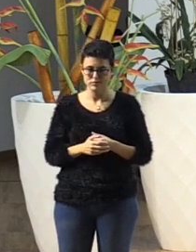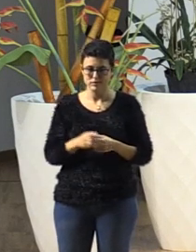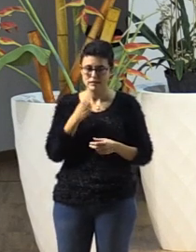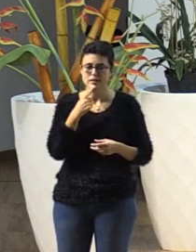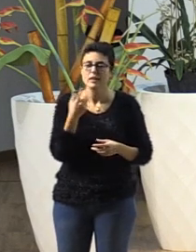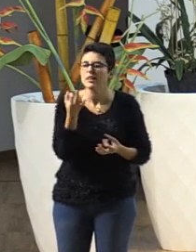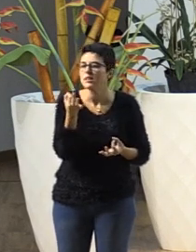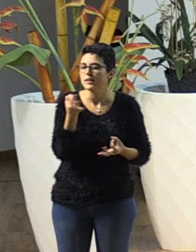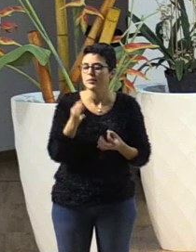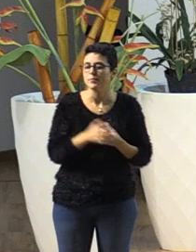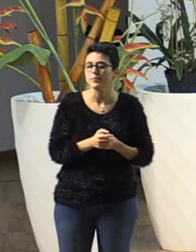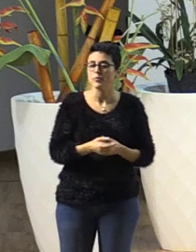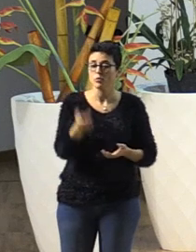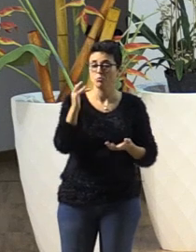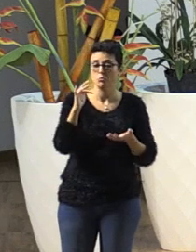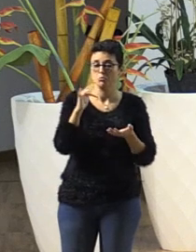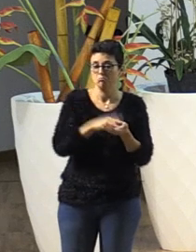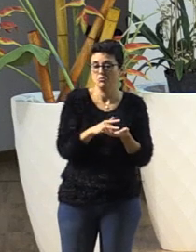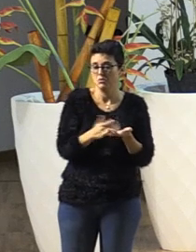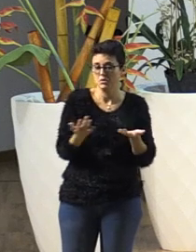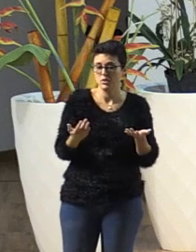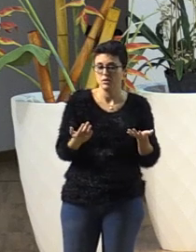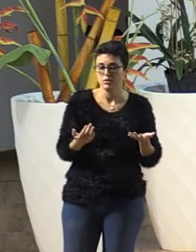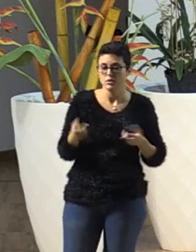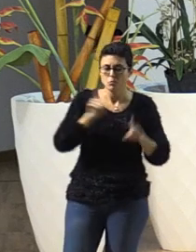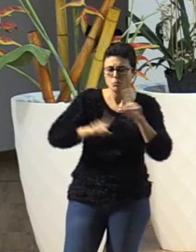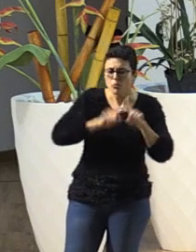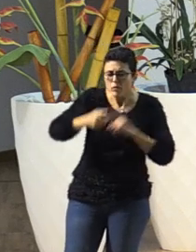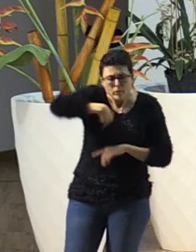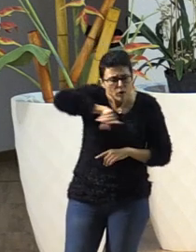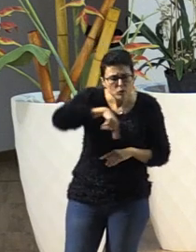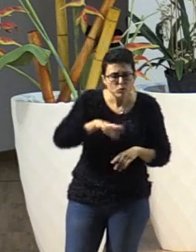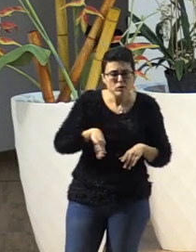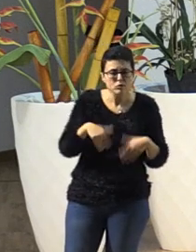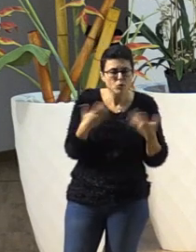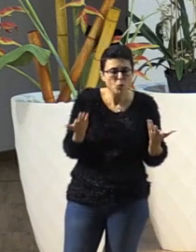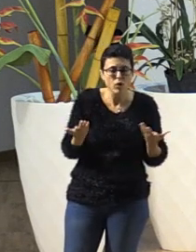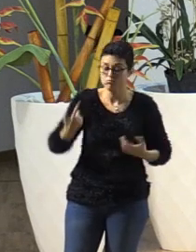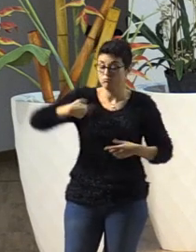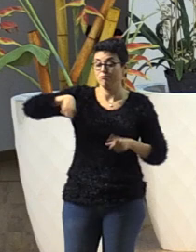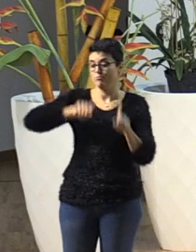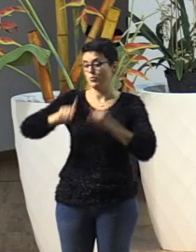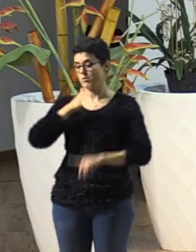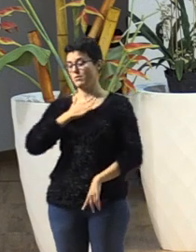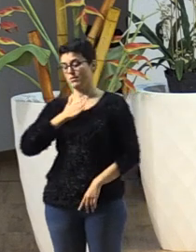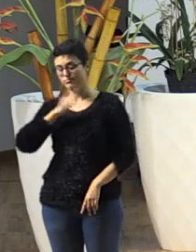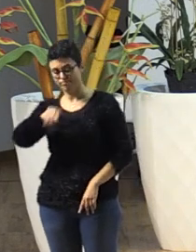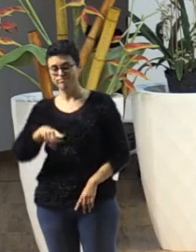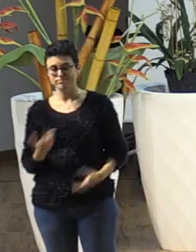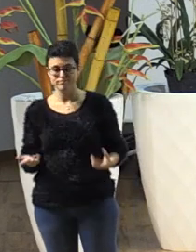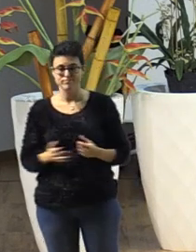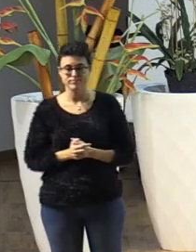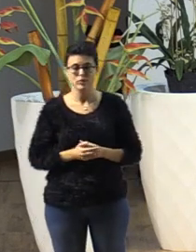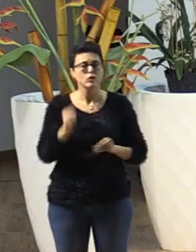decía, un día que me di cuenta que el problema de los otros es también mi problema. Querer